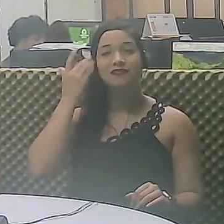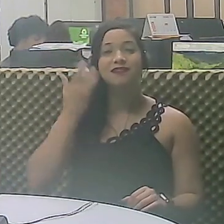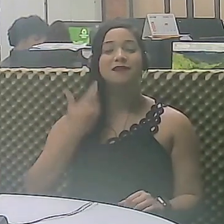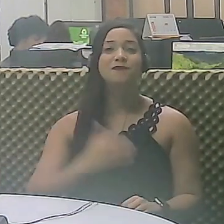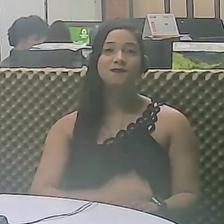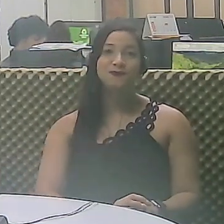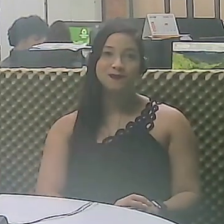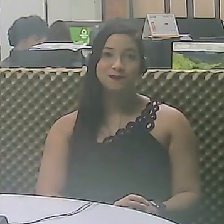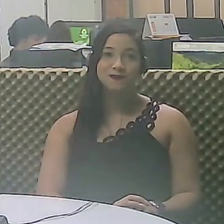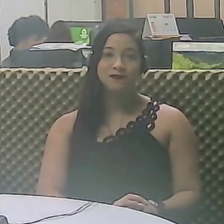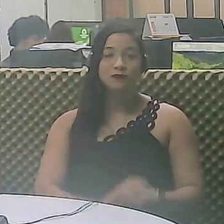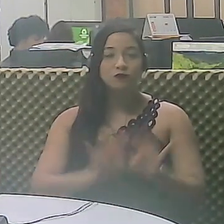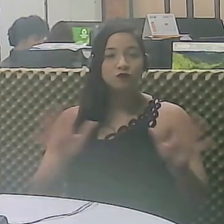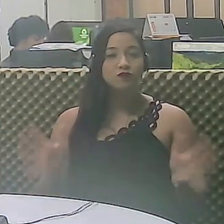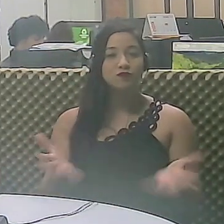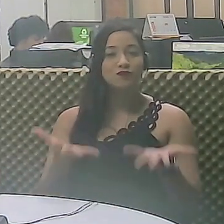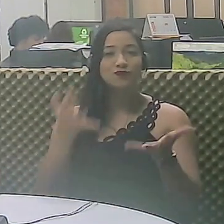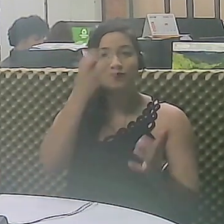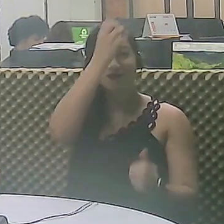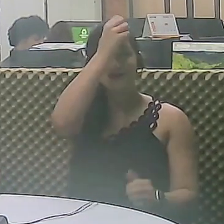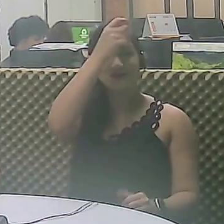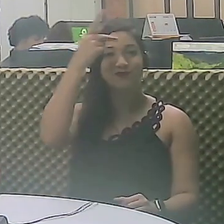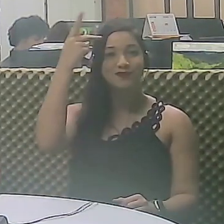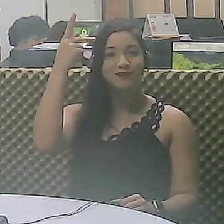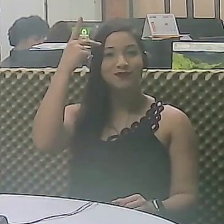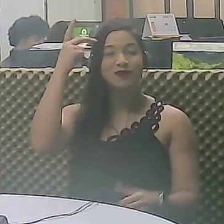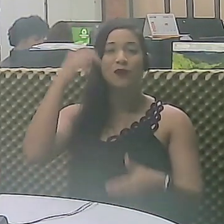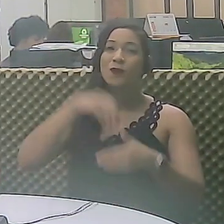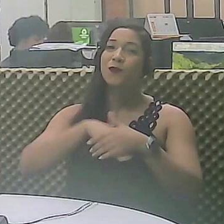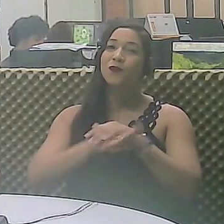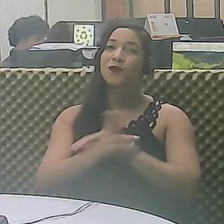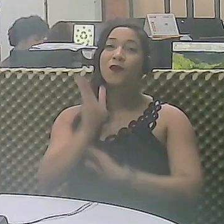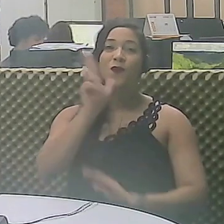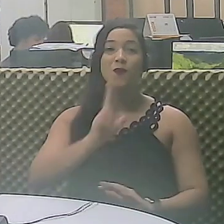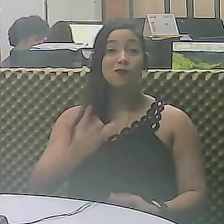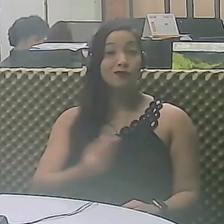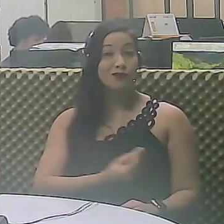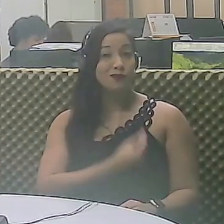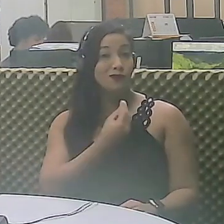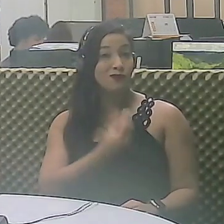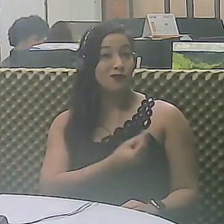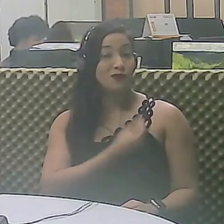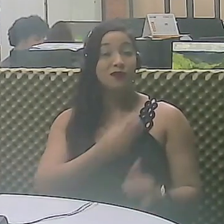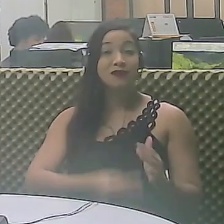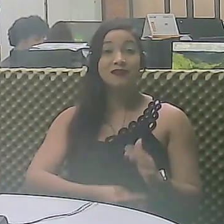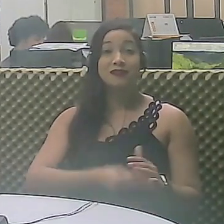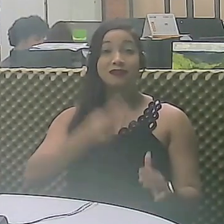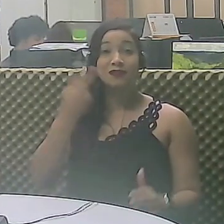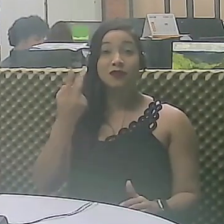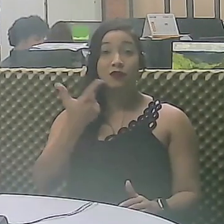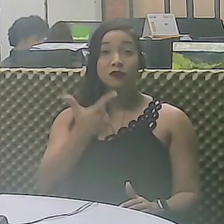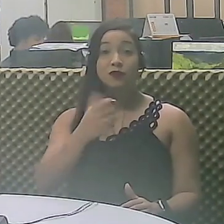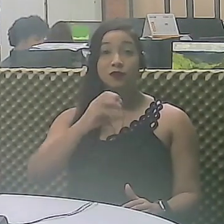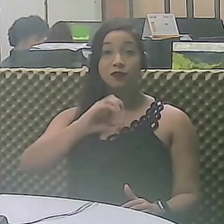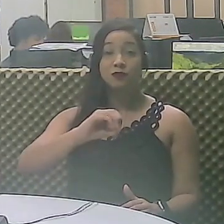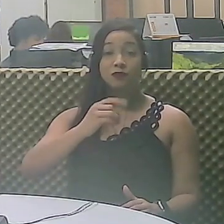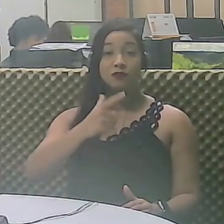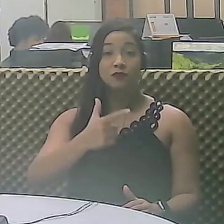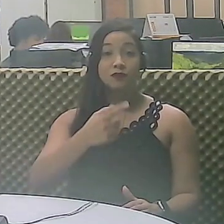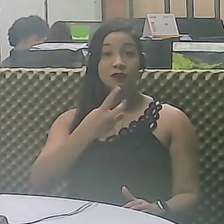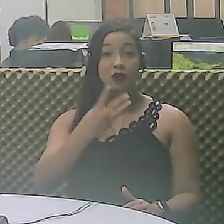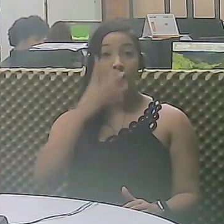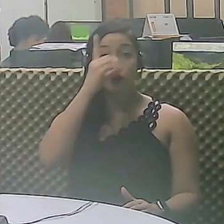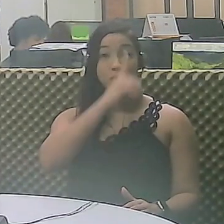notícias. Promovido pela Prefeitura, o tradicional Uberlândia Viva chega à segunda edição em 2023, no